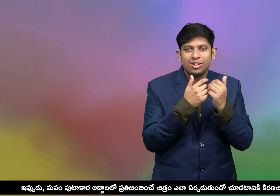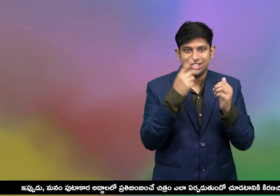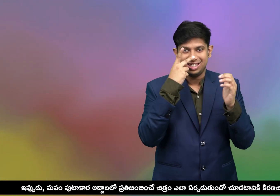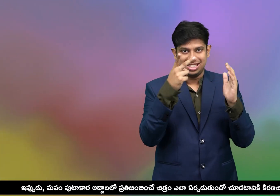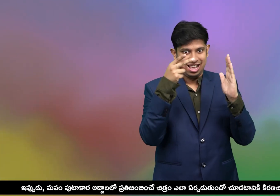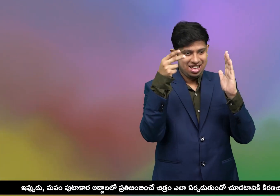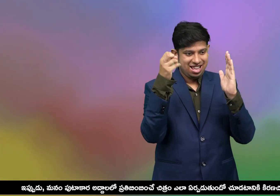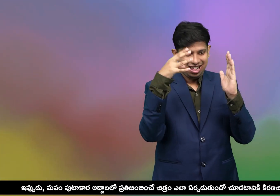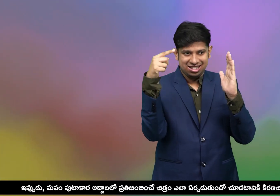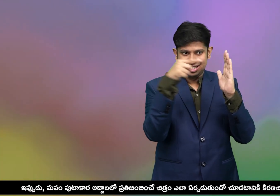ఉపయోగించబోతున్నాము.